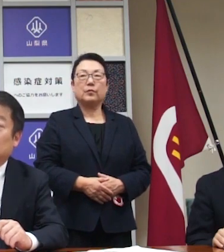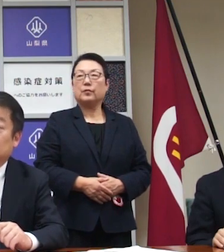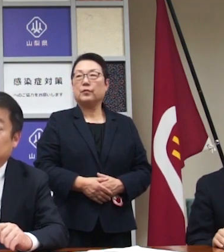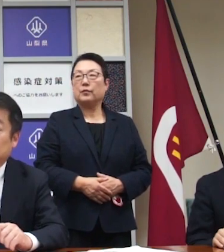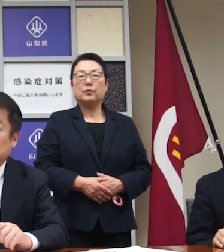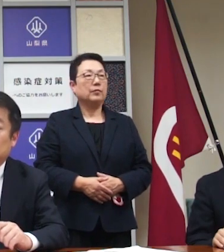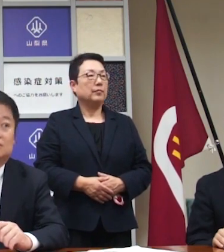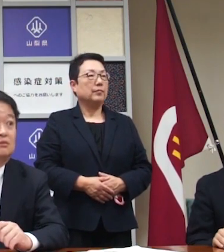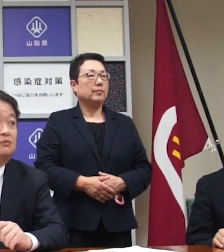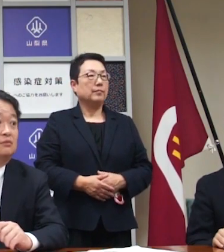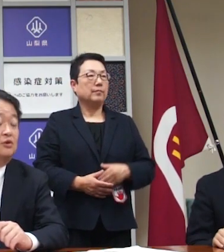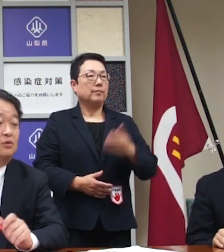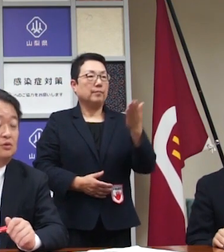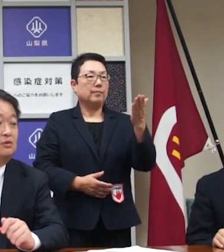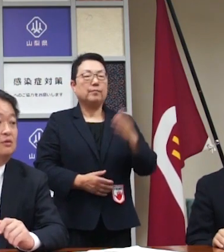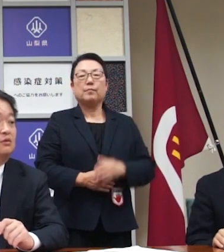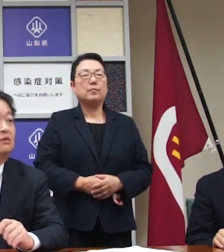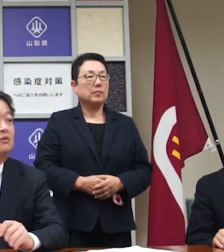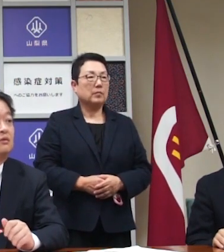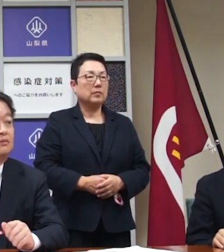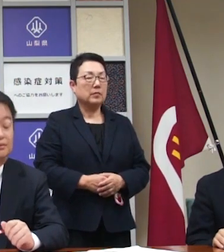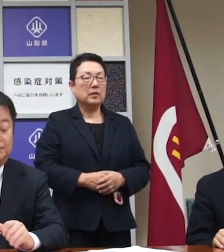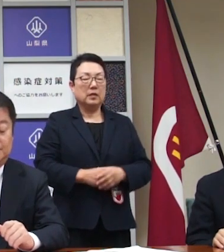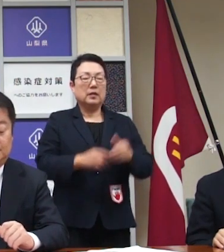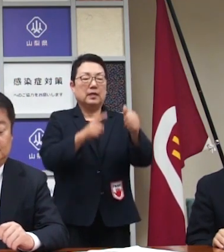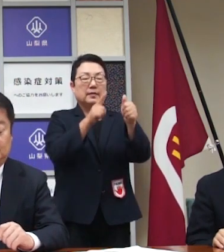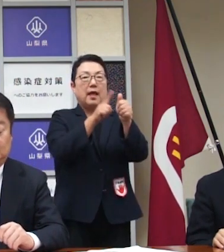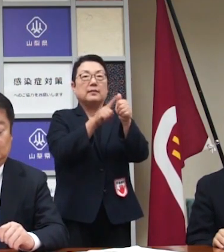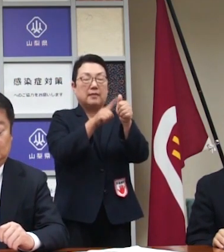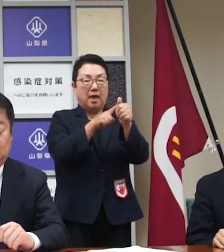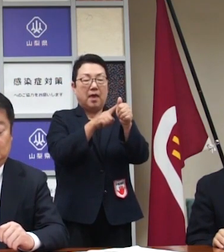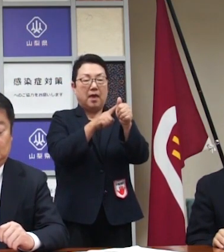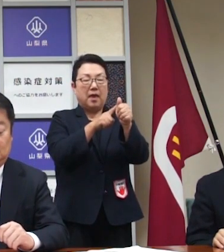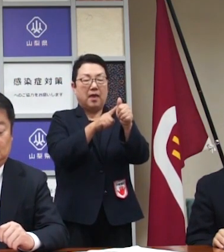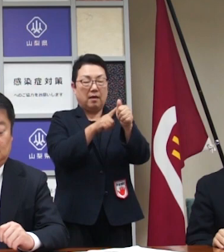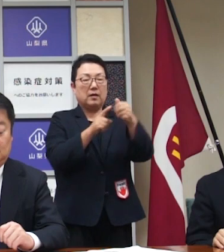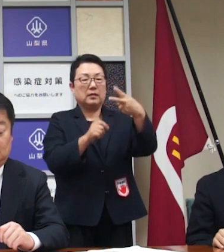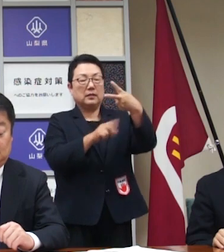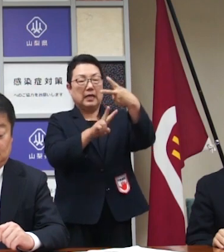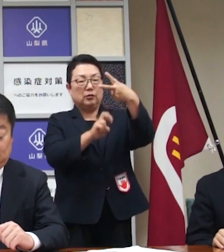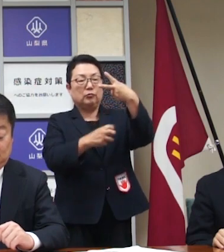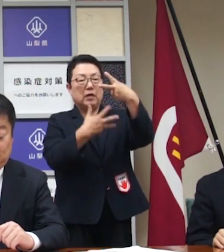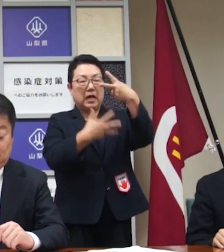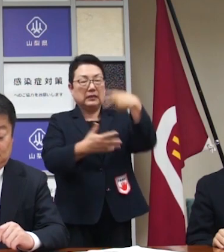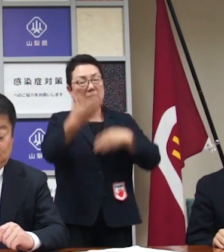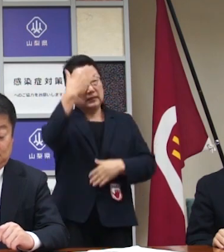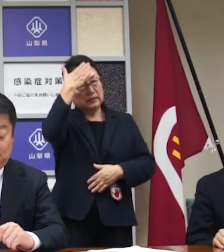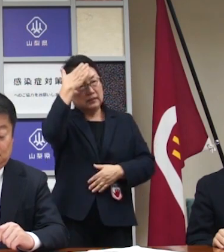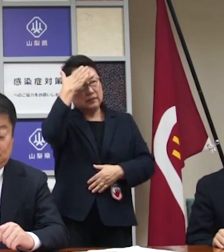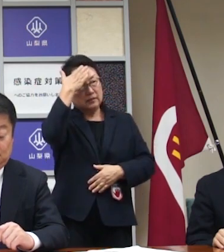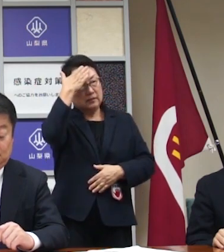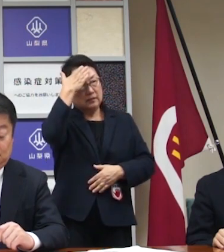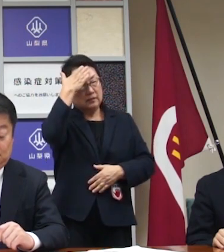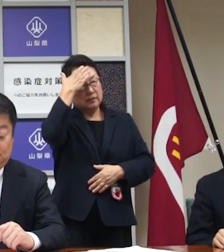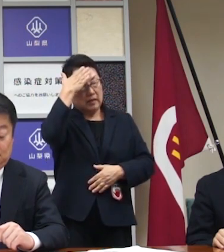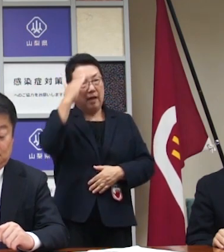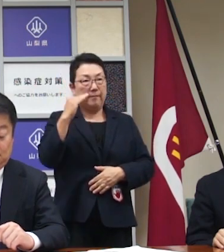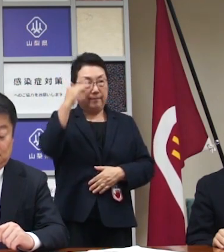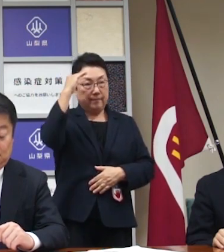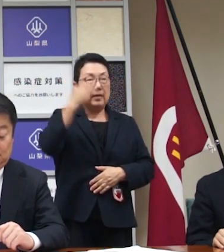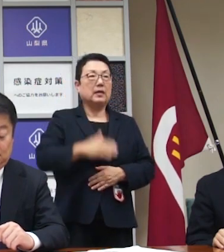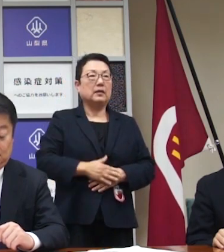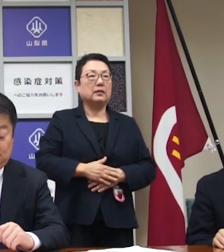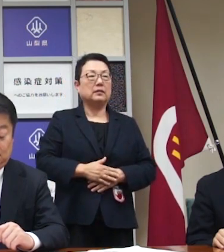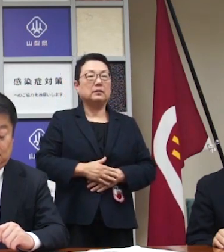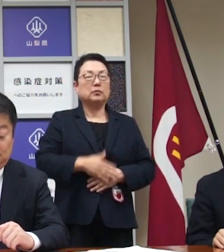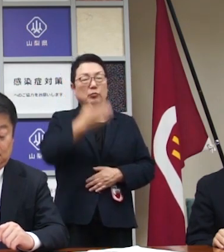どうぞ。 この1人目の男性ですけれども、28日に熱が37台、その後はず